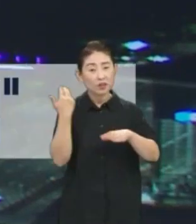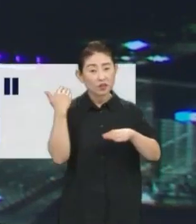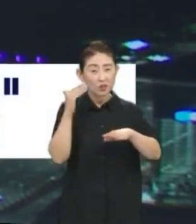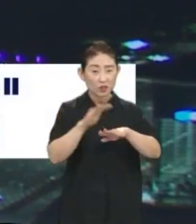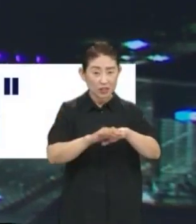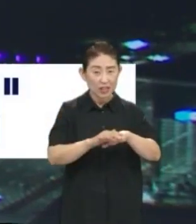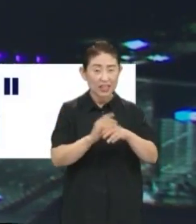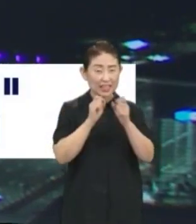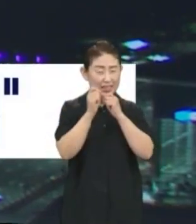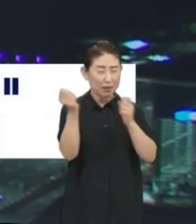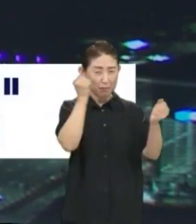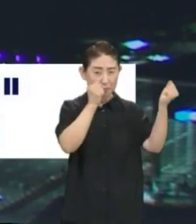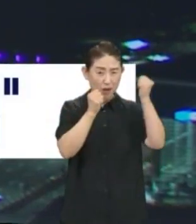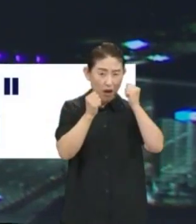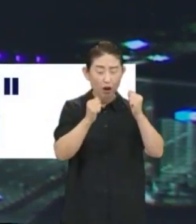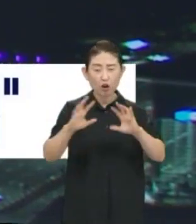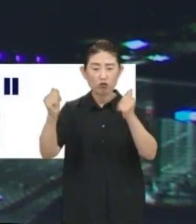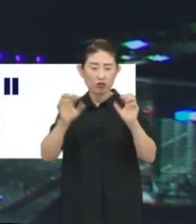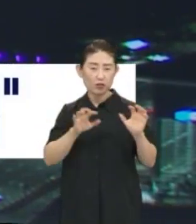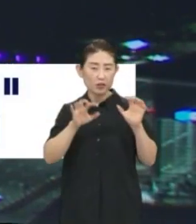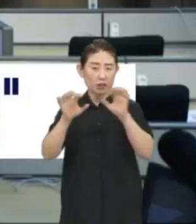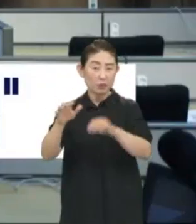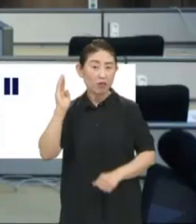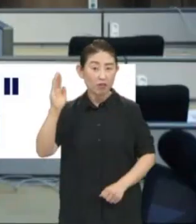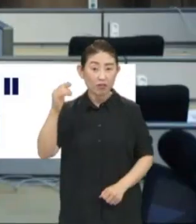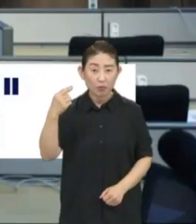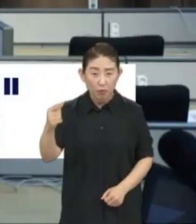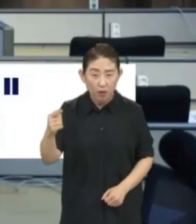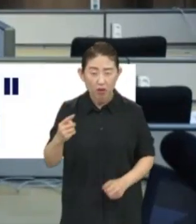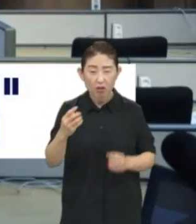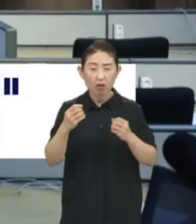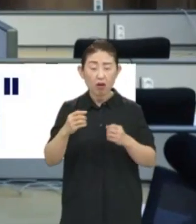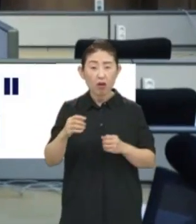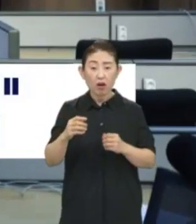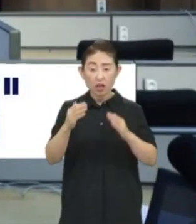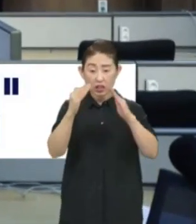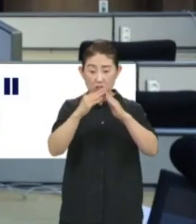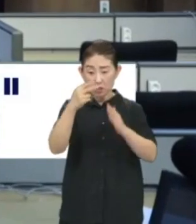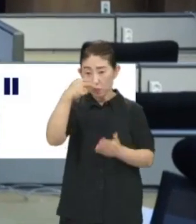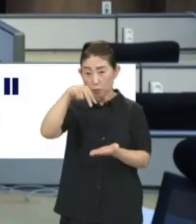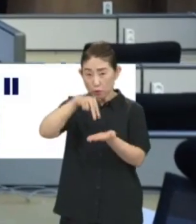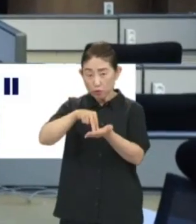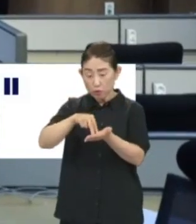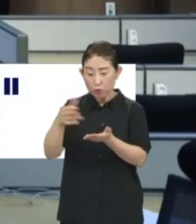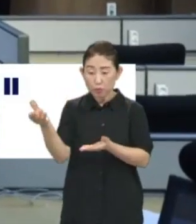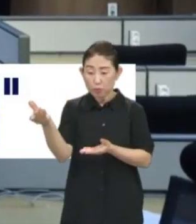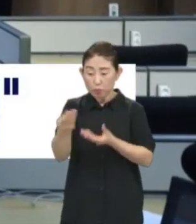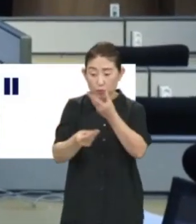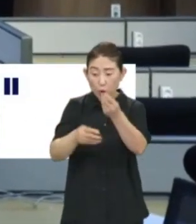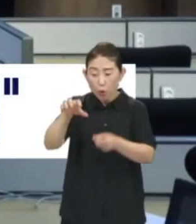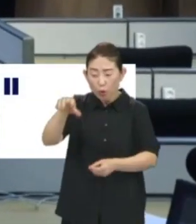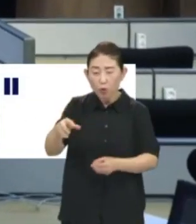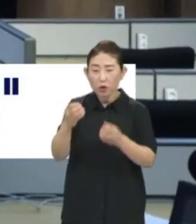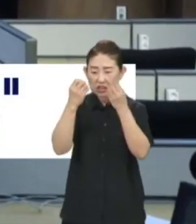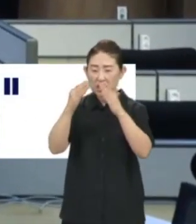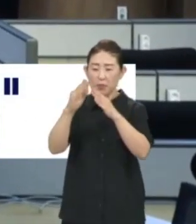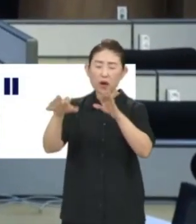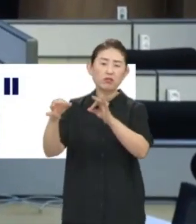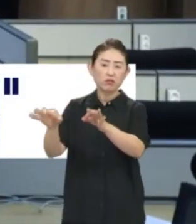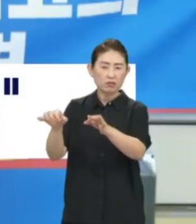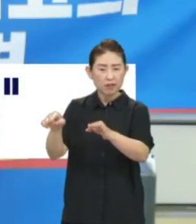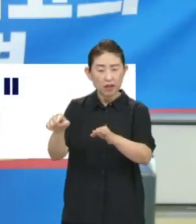대전 전세사기 피해자들이 국회에서 기자 회견을 열고 세마을 금고의 무분별한 대출이 전세사기 범죄에